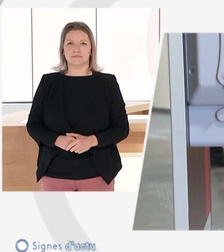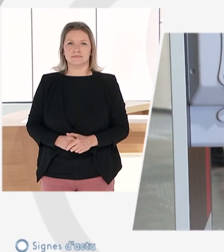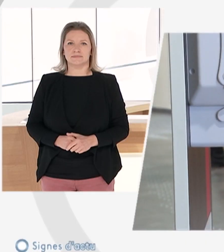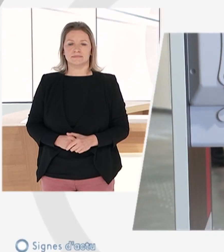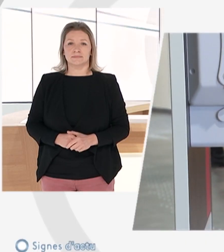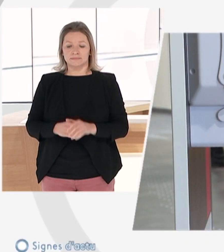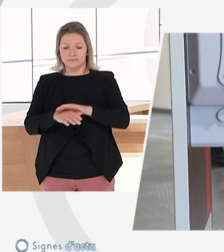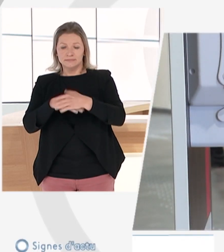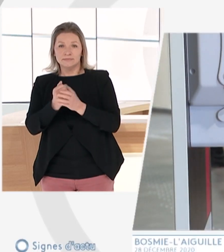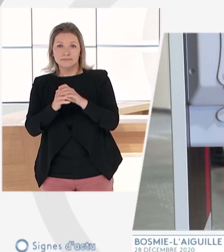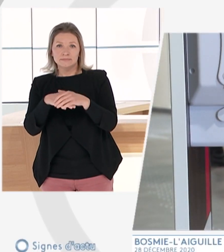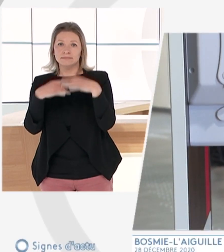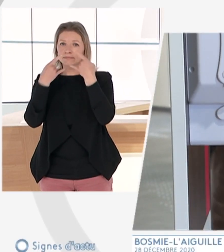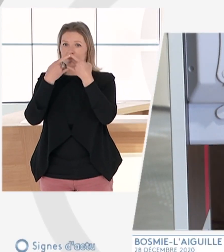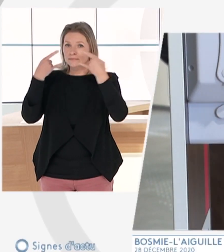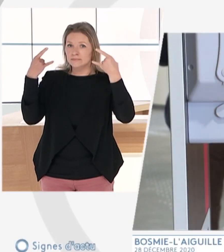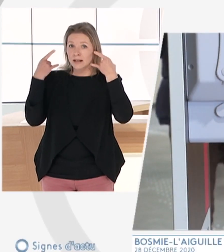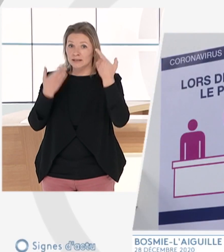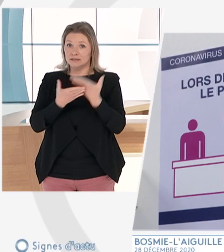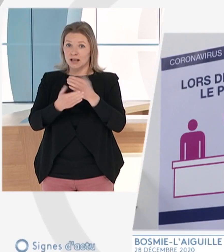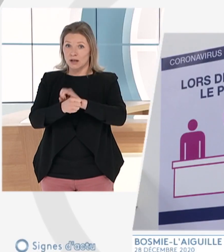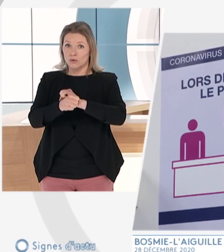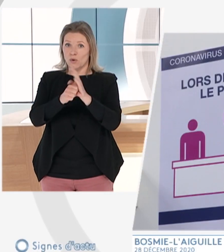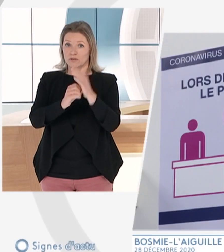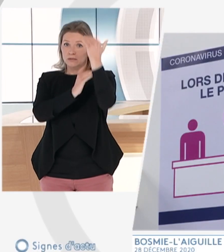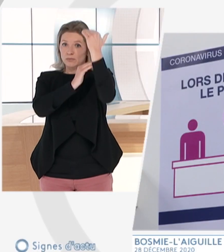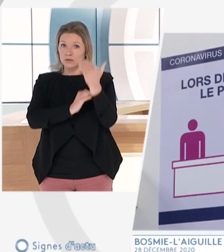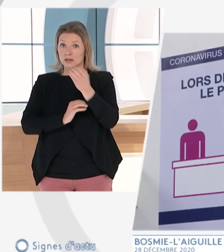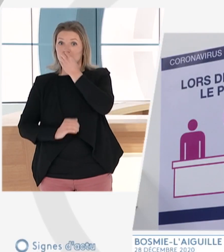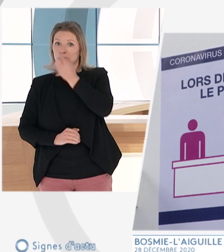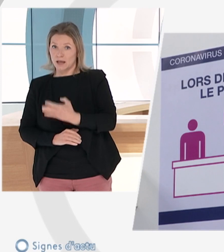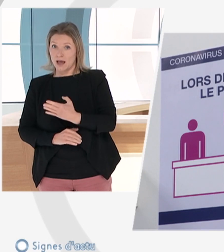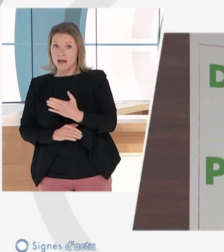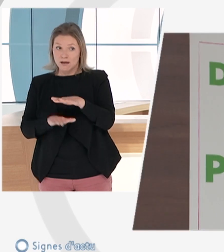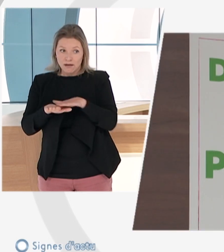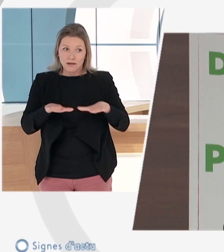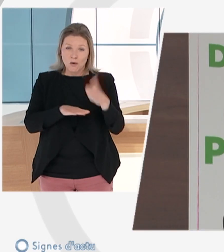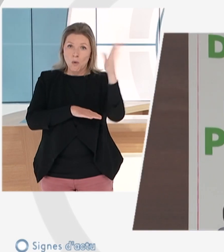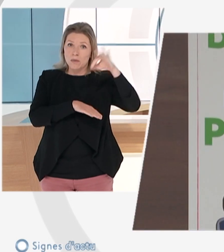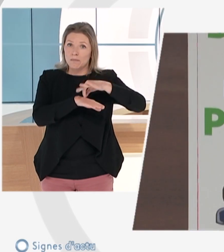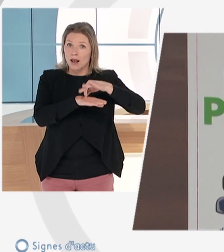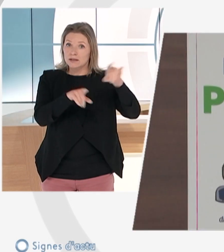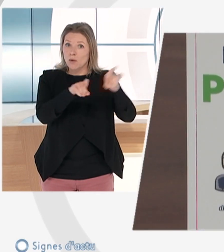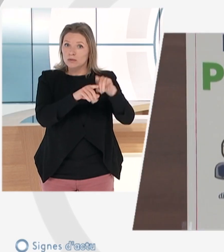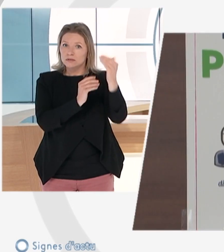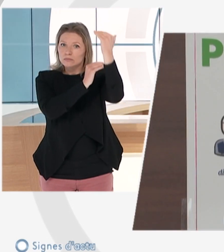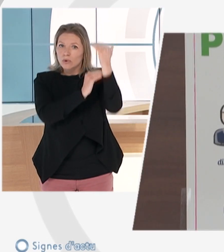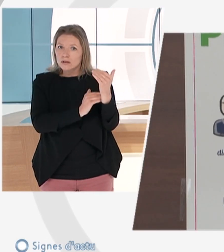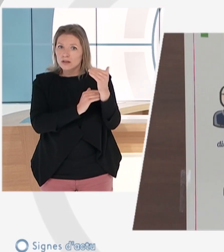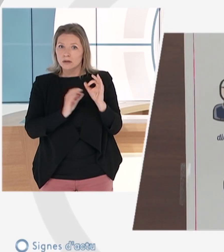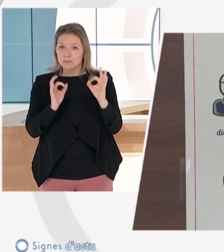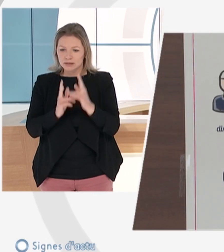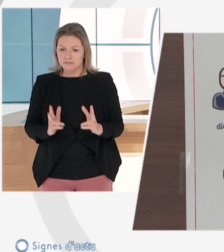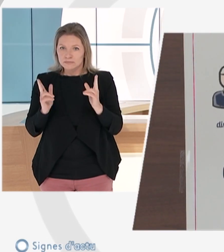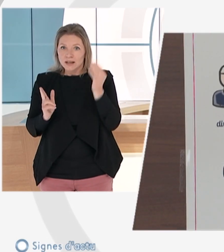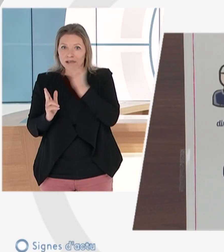Les gestes barrières, une arme efficace contre la pandémie de Covid, mais aussi contre les autres virus. Les épidémies hivernales